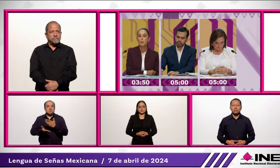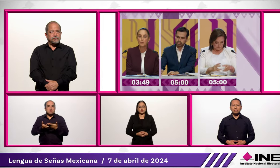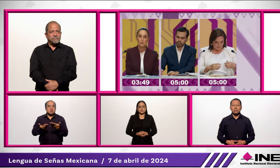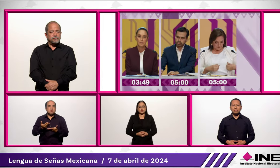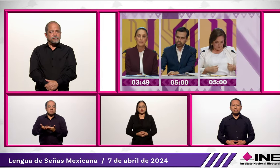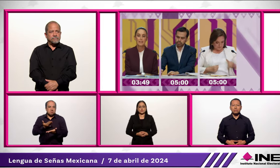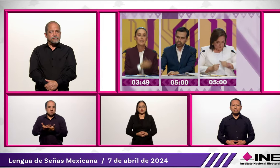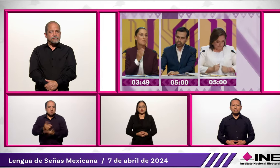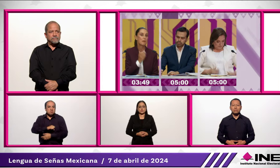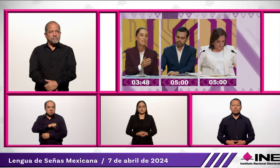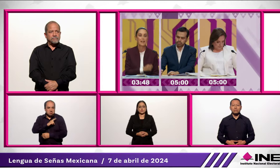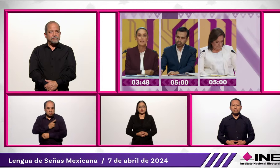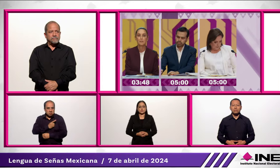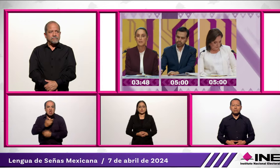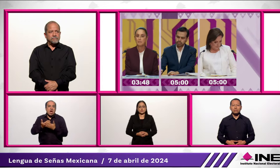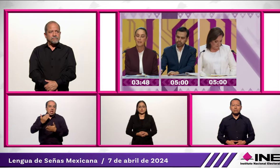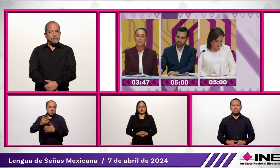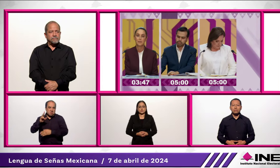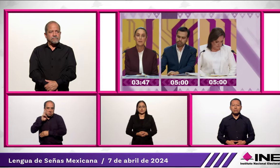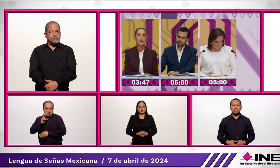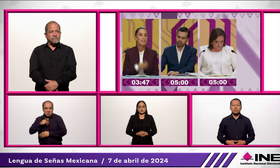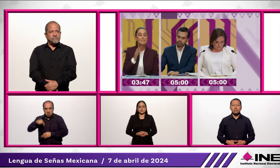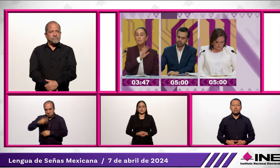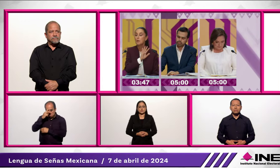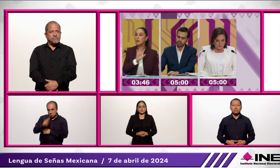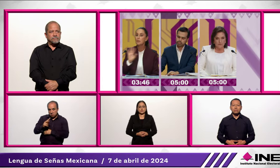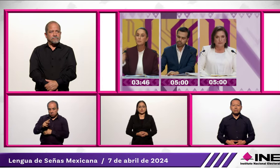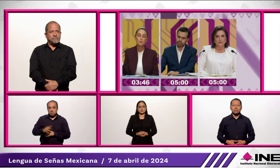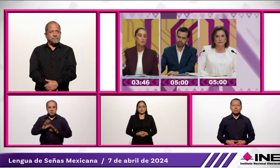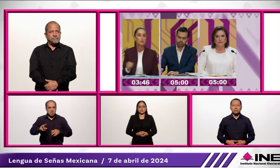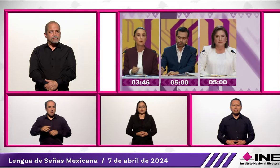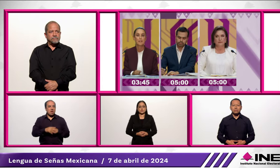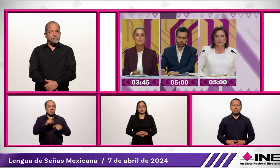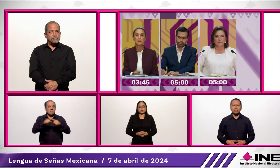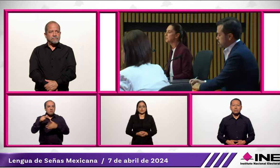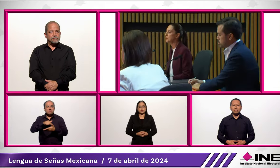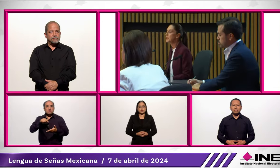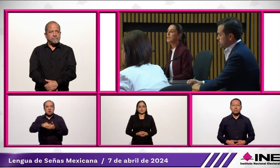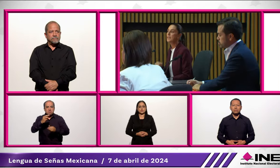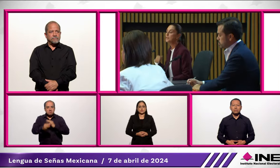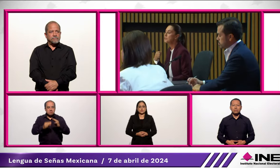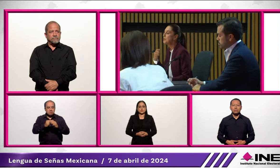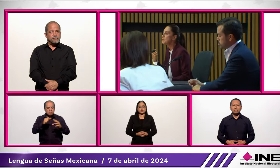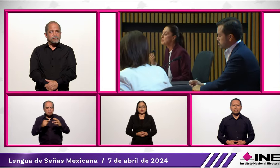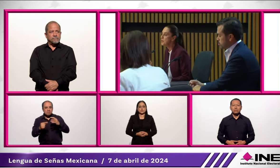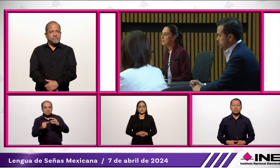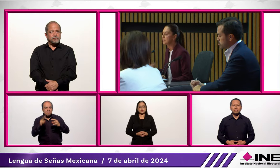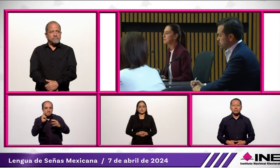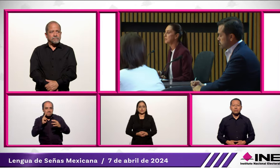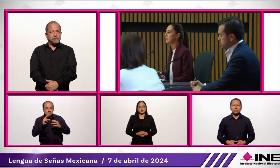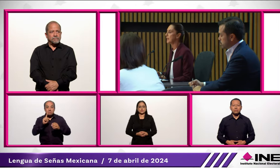se probó en el pasado en México. Ya se ha probado en muchos lugares del mundo y no